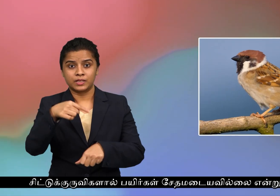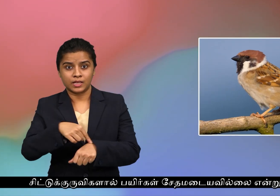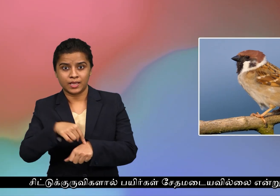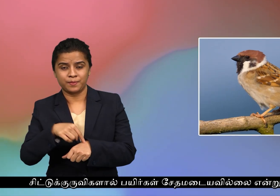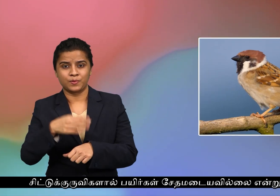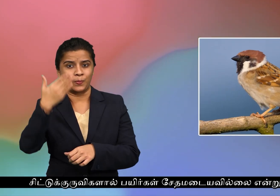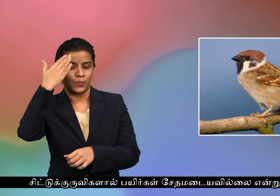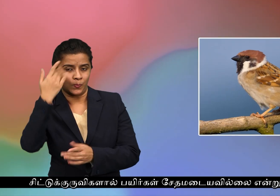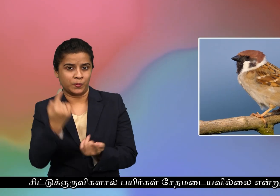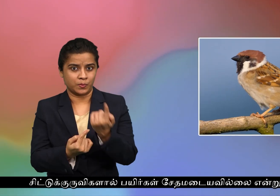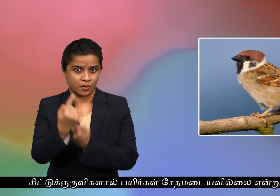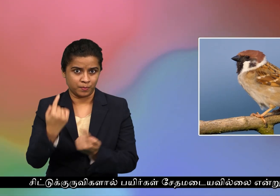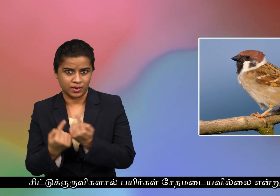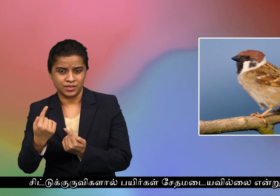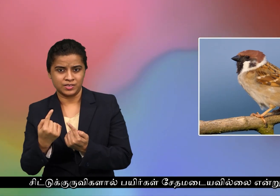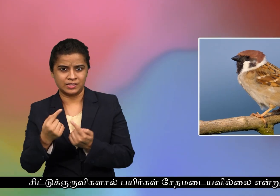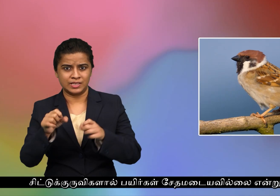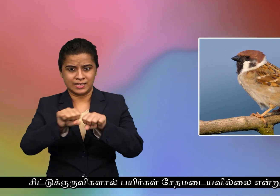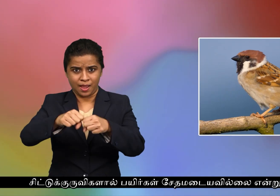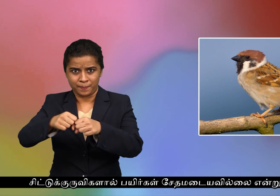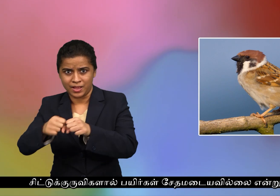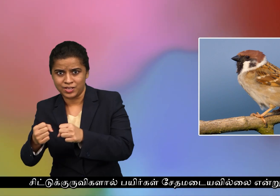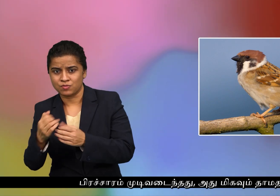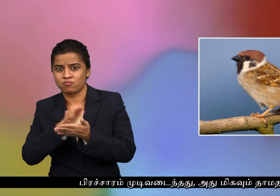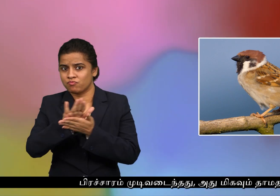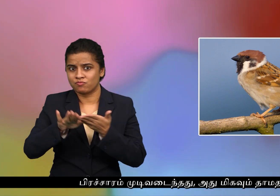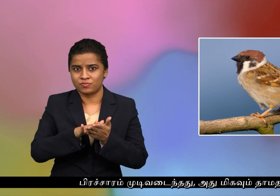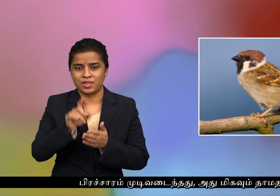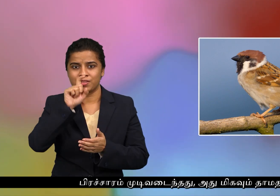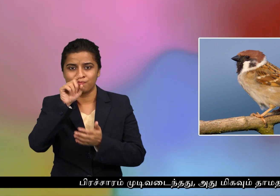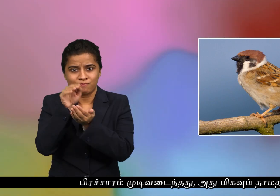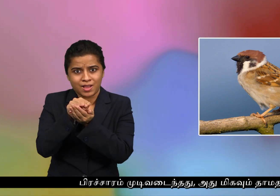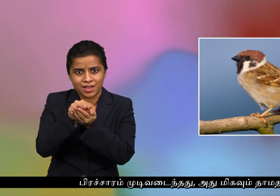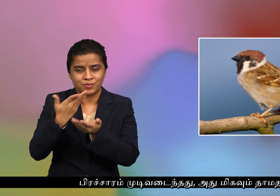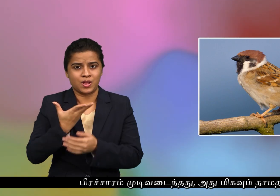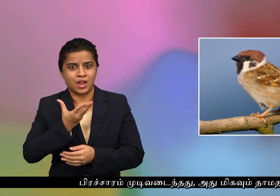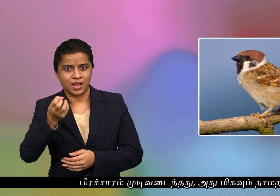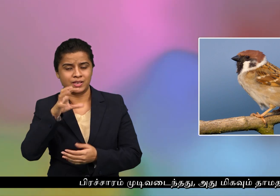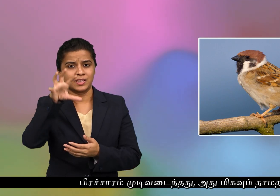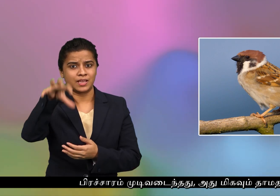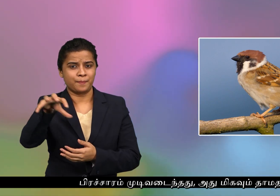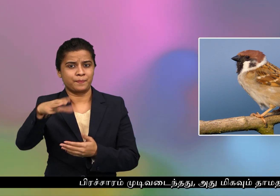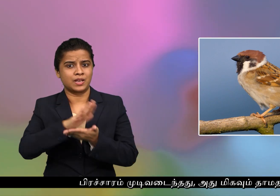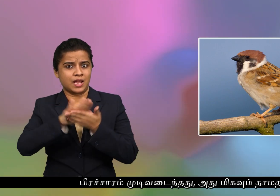சிட்டுக்குருவிகளால் பயிர்கள் சேதமடையவில்லை என்று தெரிந்த நேரத்தில் பிரச்சாரம் முடிவடைந்தது. அது மிகவும் தாமதமானது.